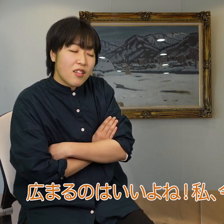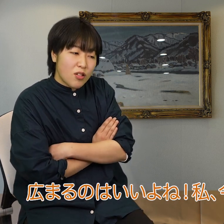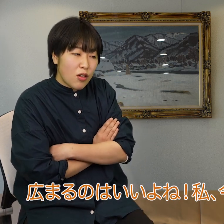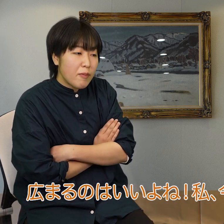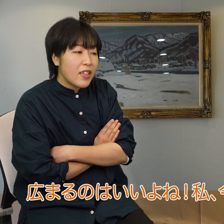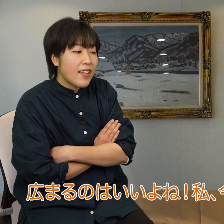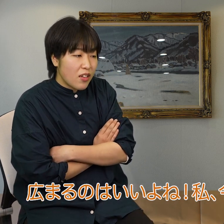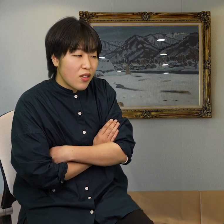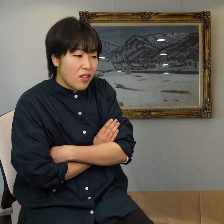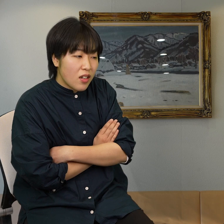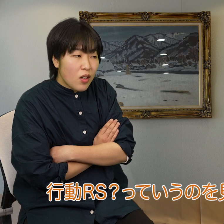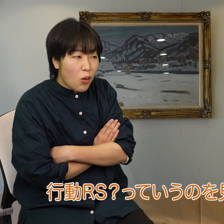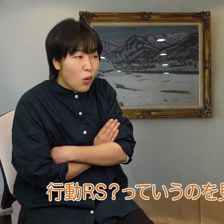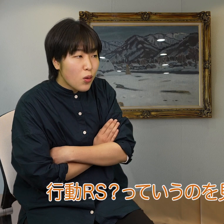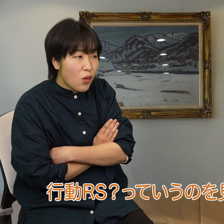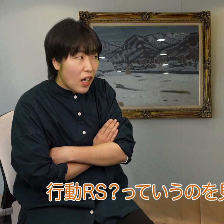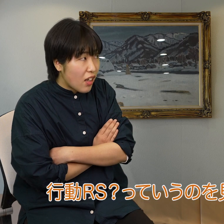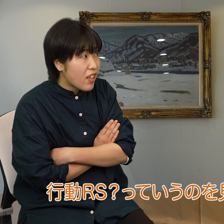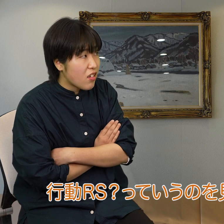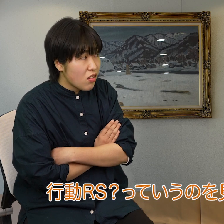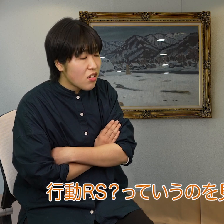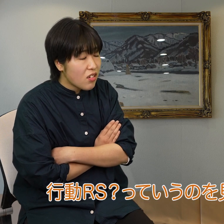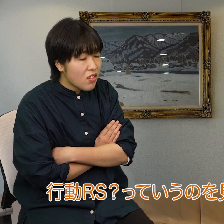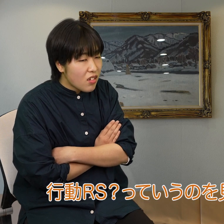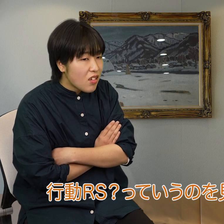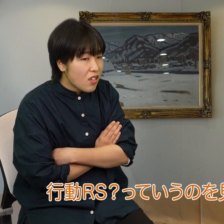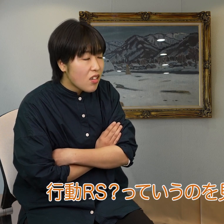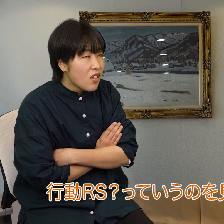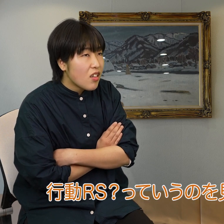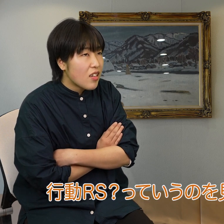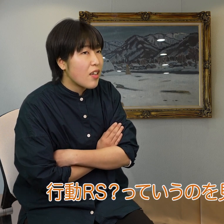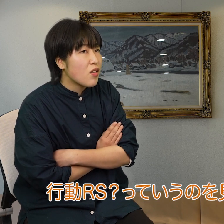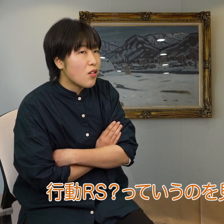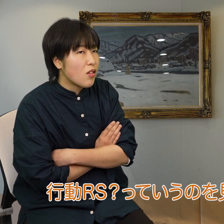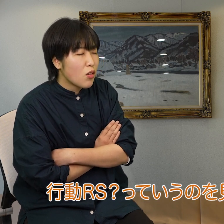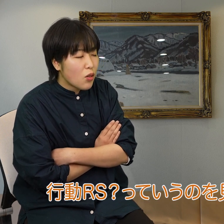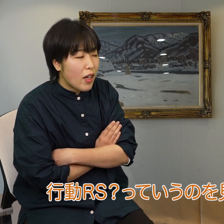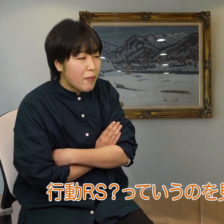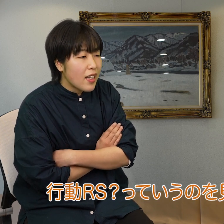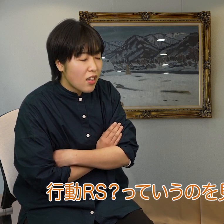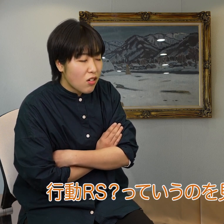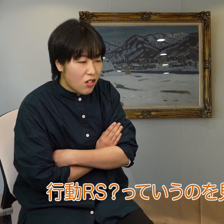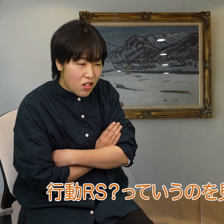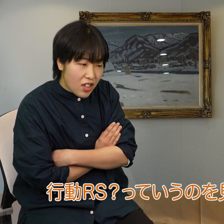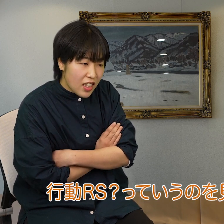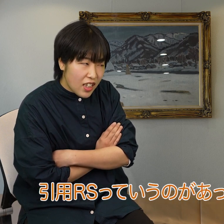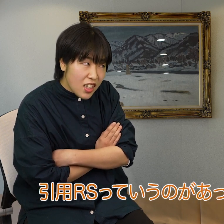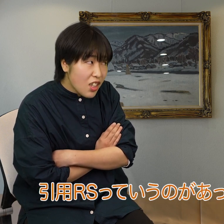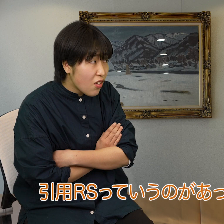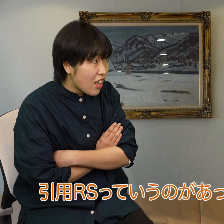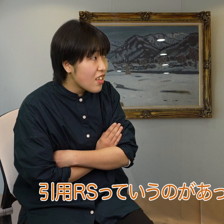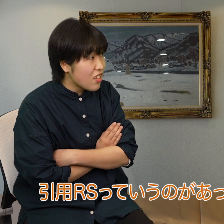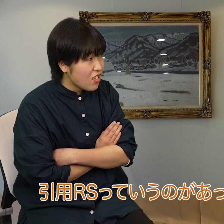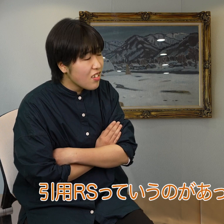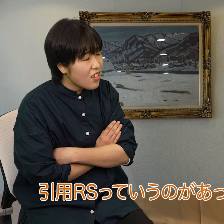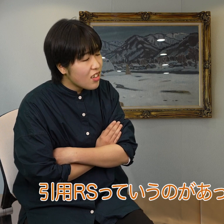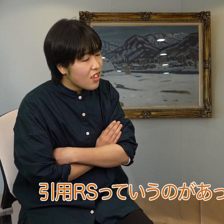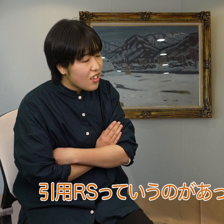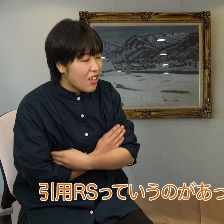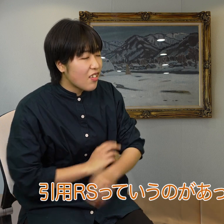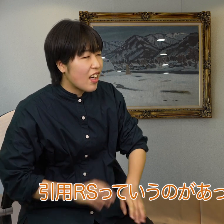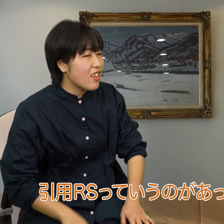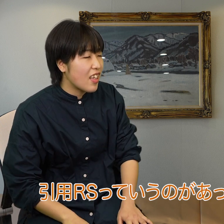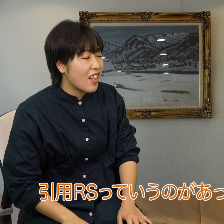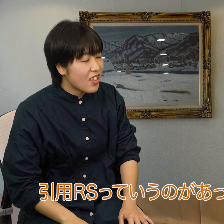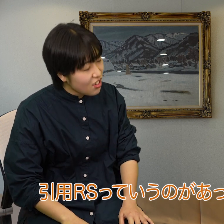今動画見たけど、行動 RSっていうのの動画を見たけど、次に引用 RS っ